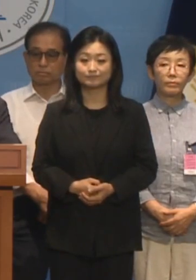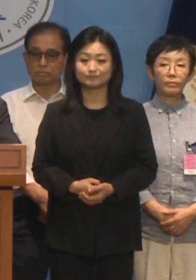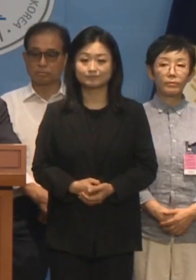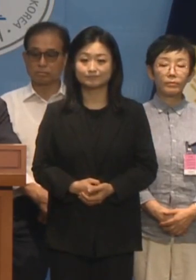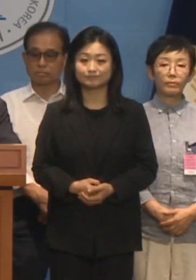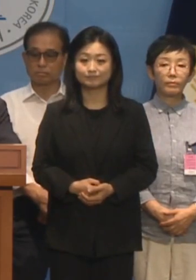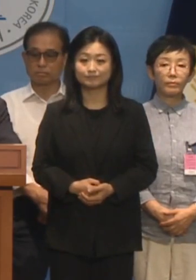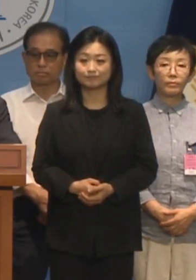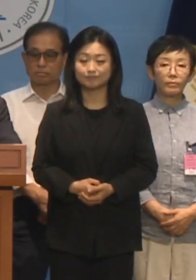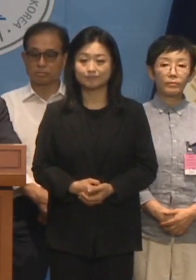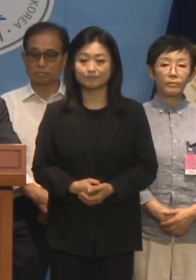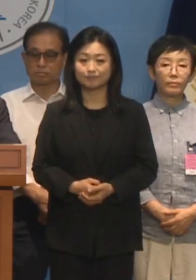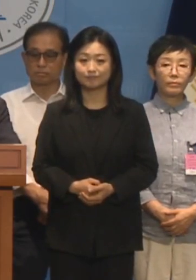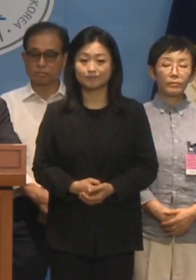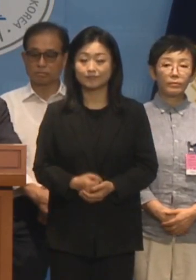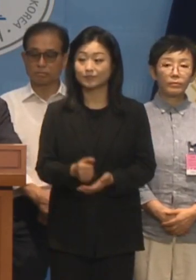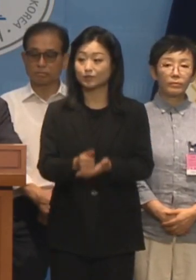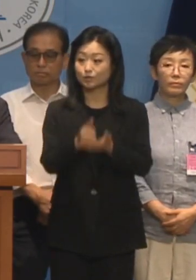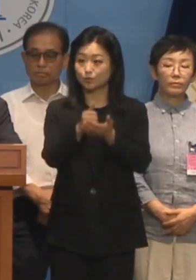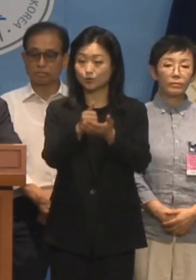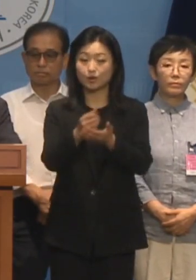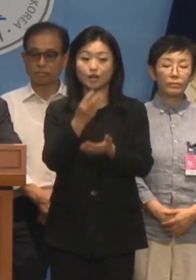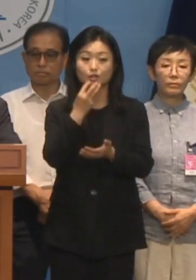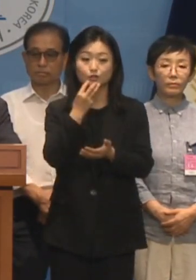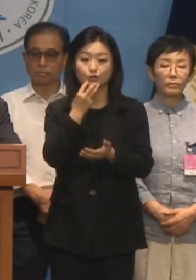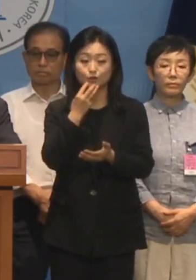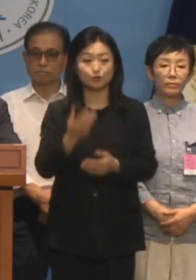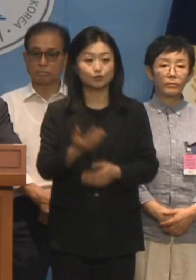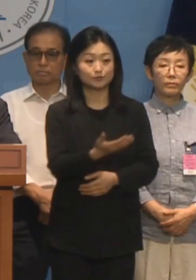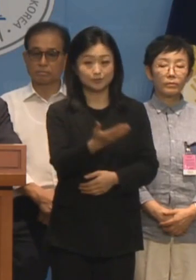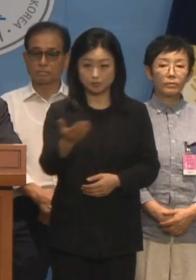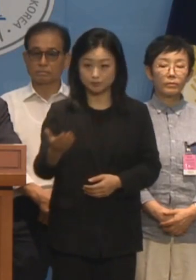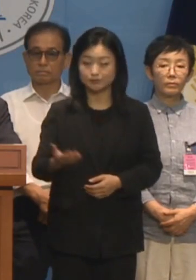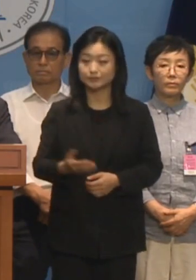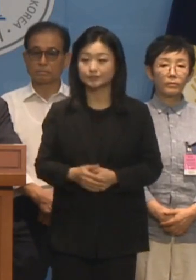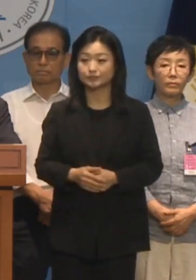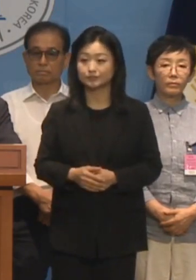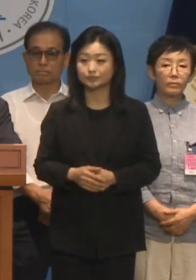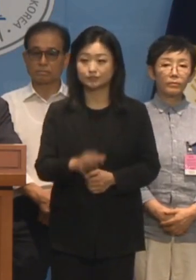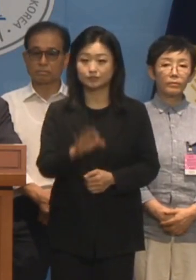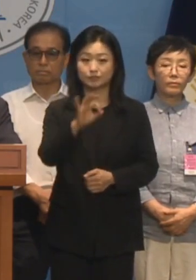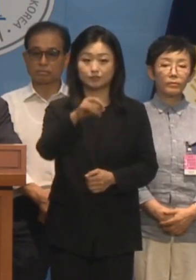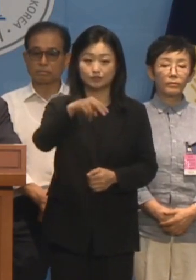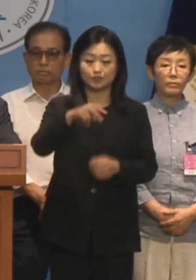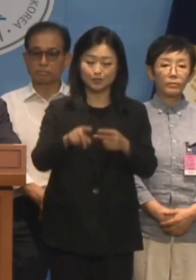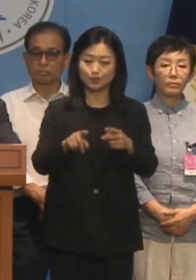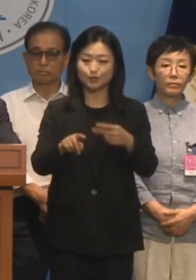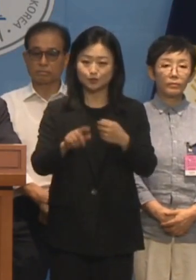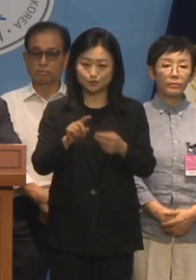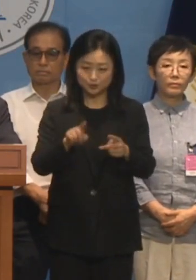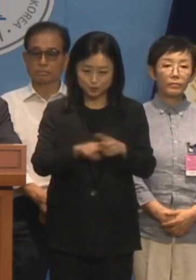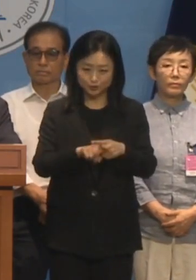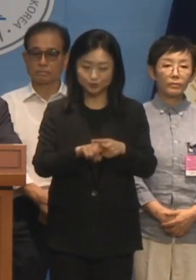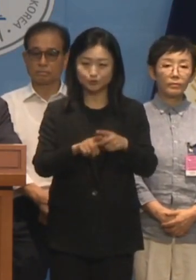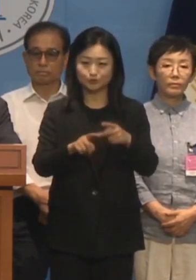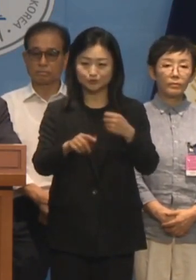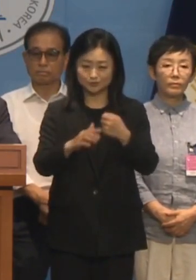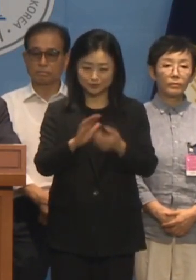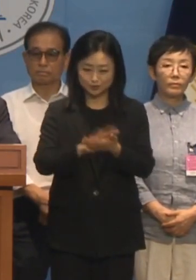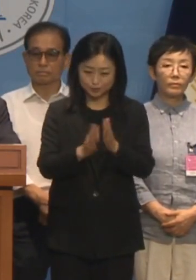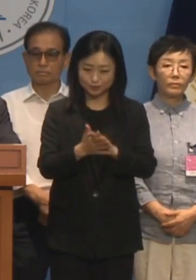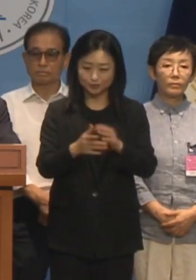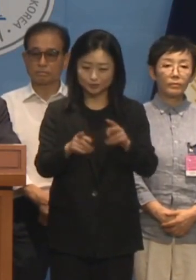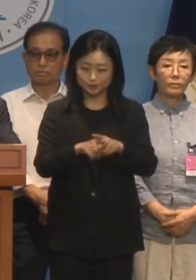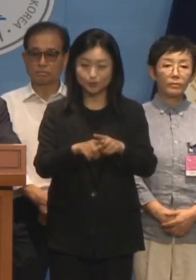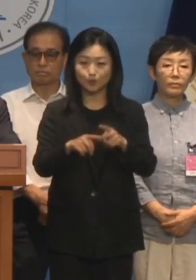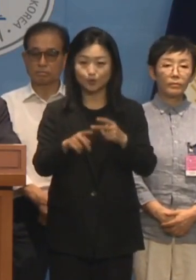기자회견문. 존경하는 서울시민 여러분, 유, 초, 중고 교육 현장에서